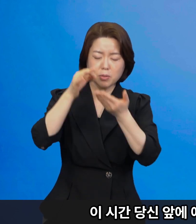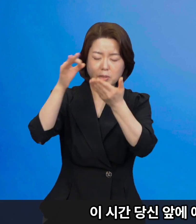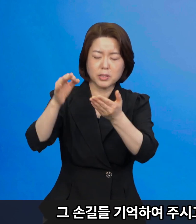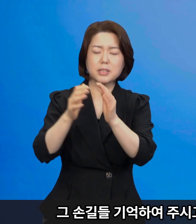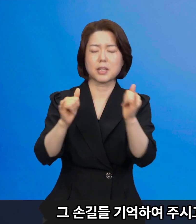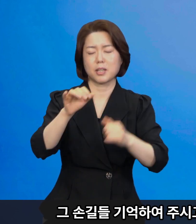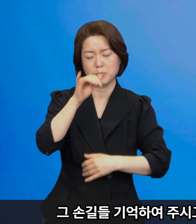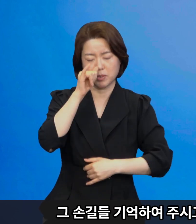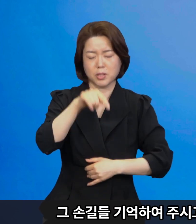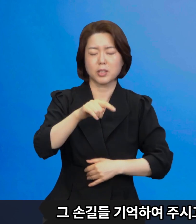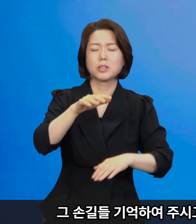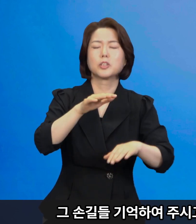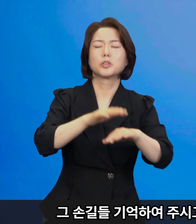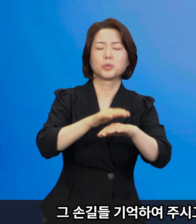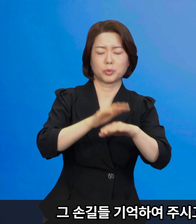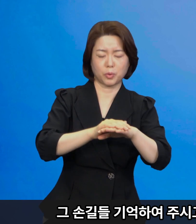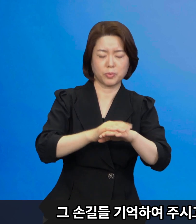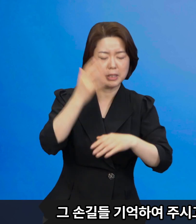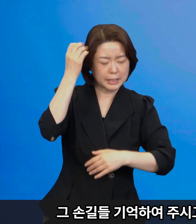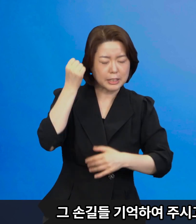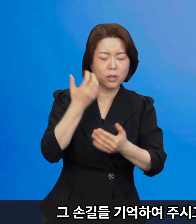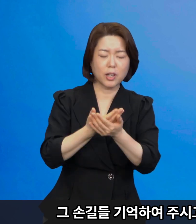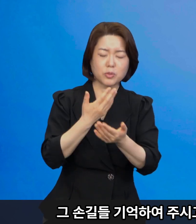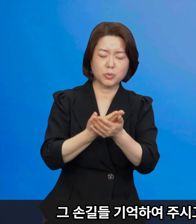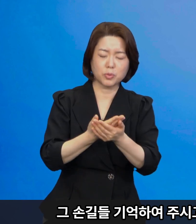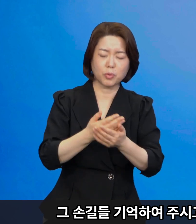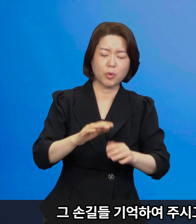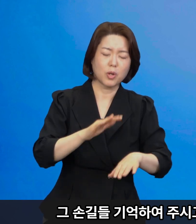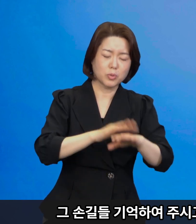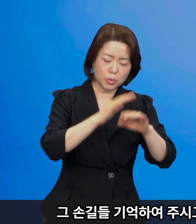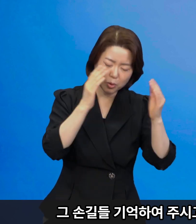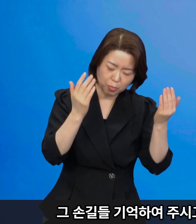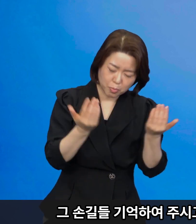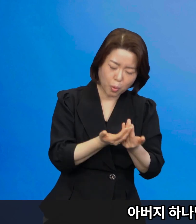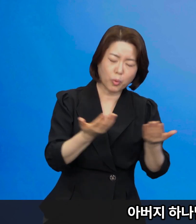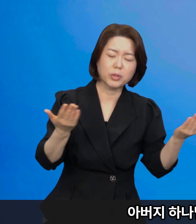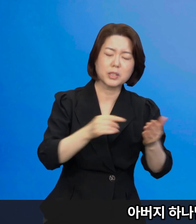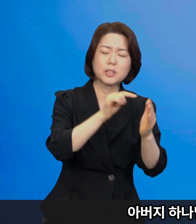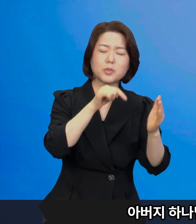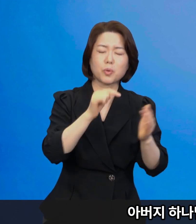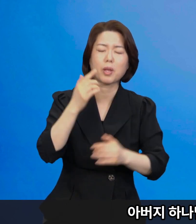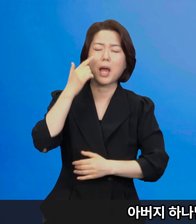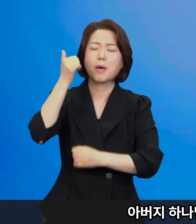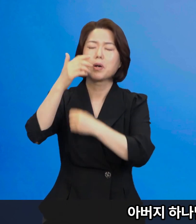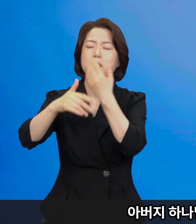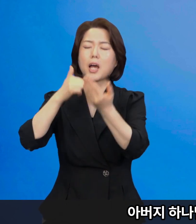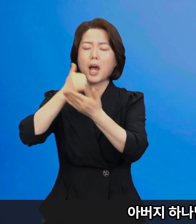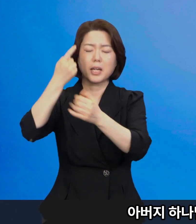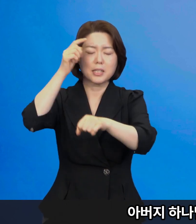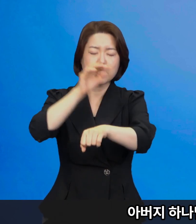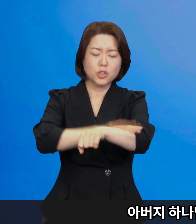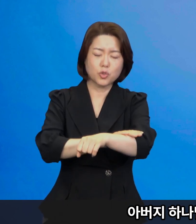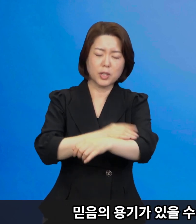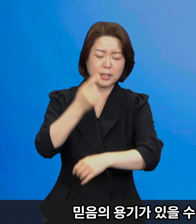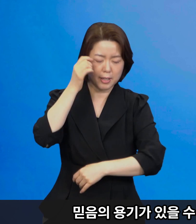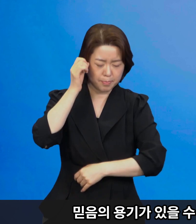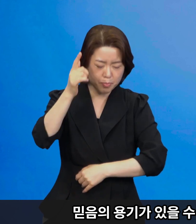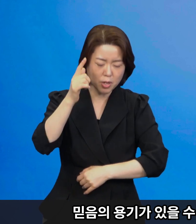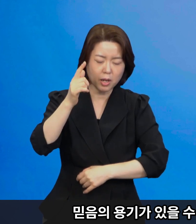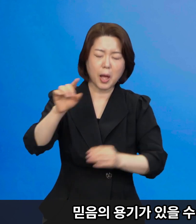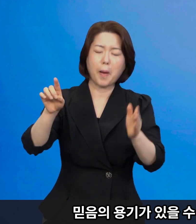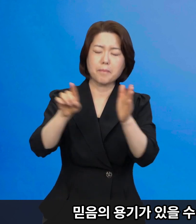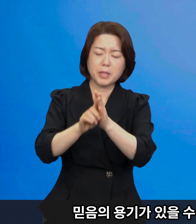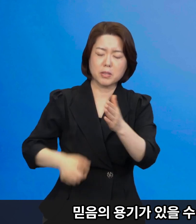있습니다. 그 손길들 기억하여 주시고 손으로 하는 모든 일들 가운데 아버지 하나님의 지혜와 명철과